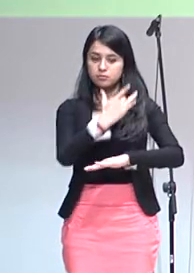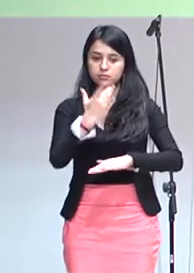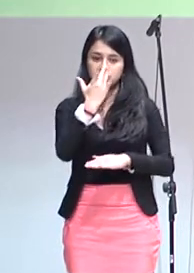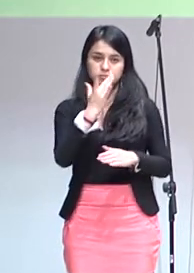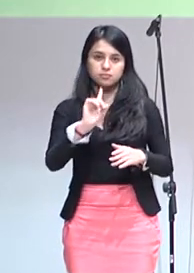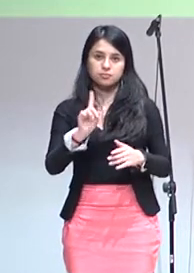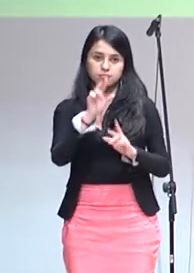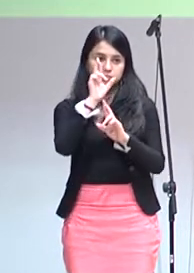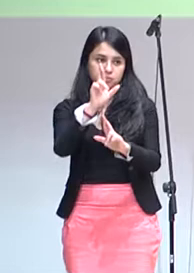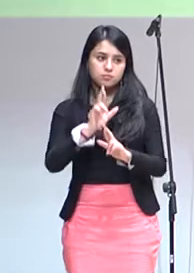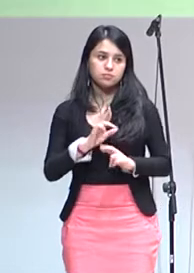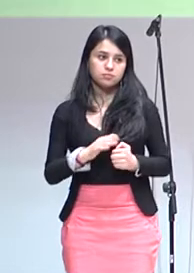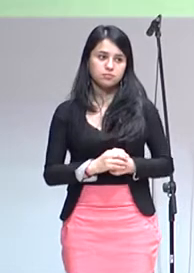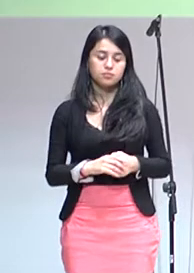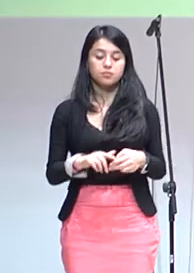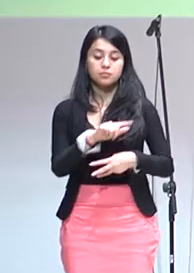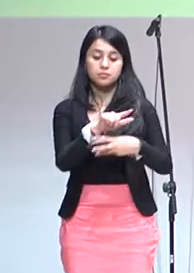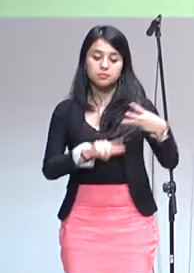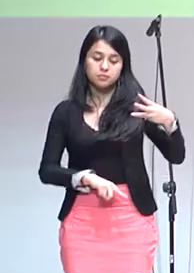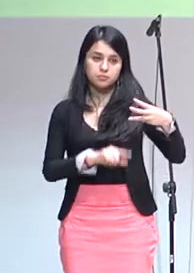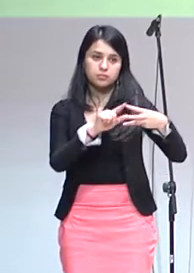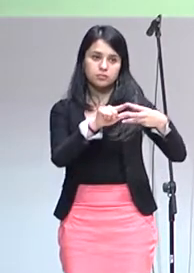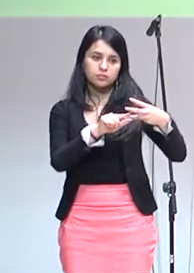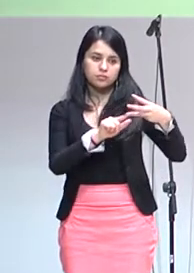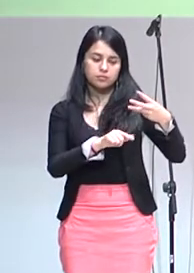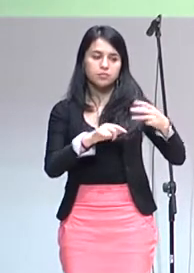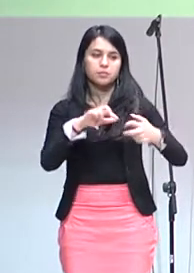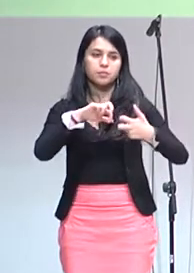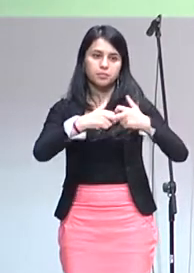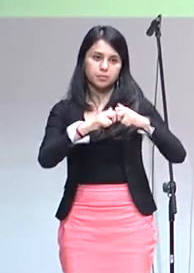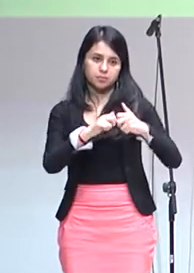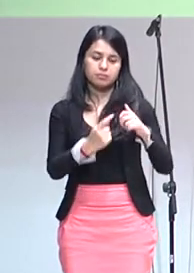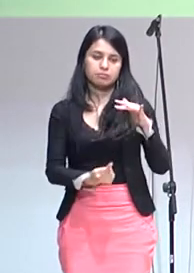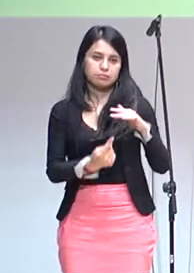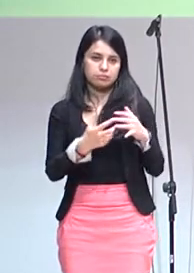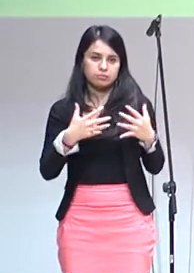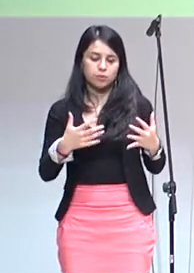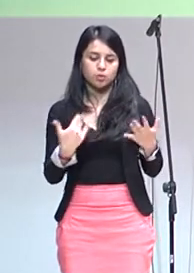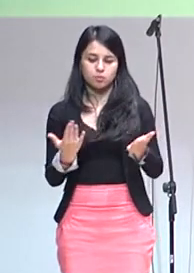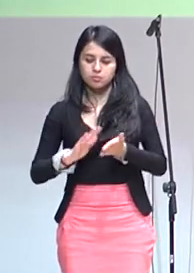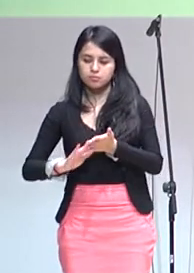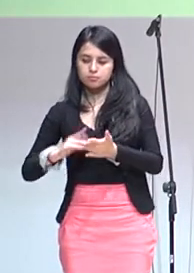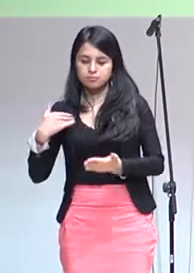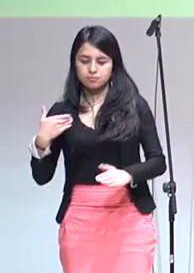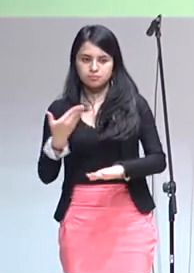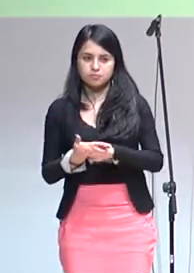afrodescendiente. Entonces, teníamos ahí planteados 3 grandes problemas y cómo debíamos resolverlo.